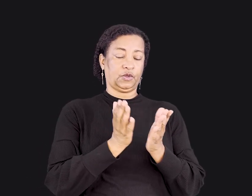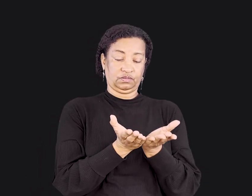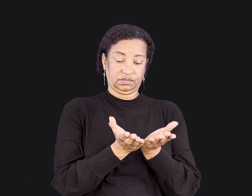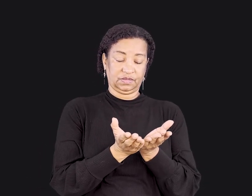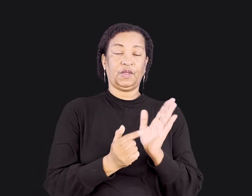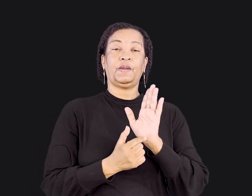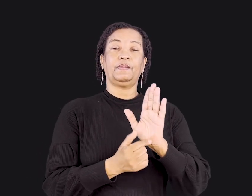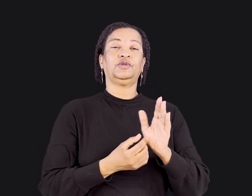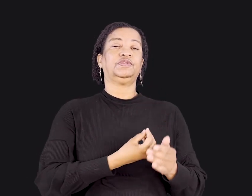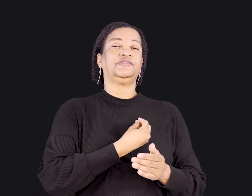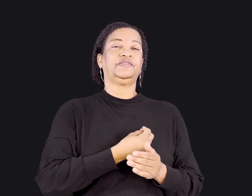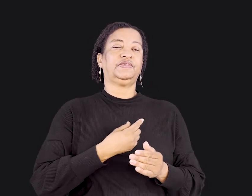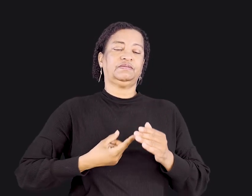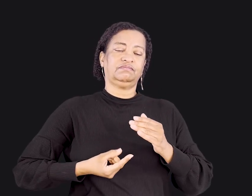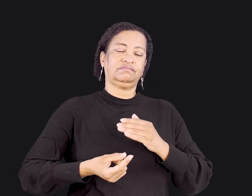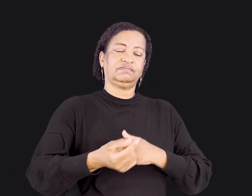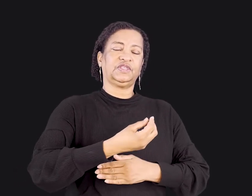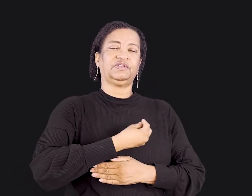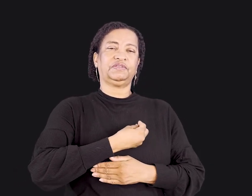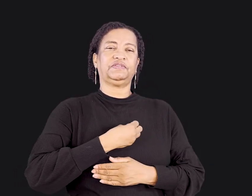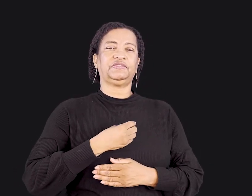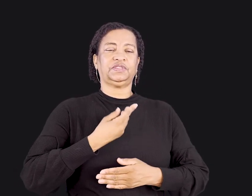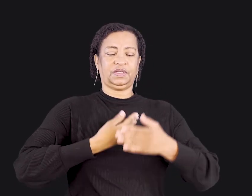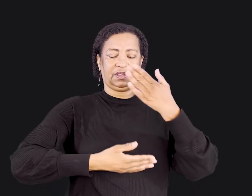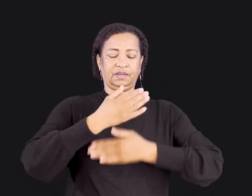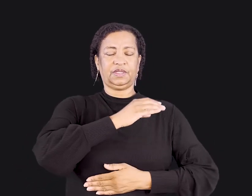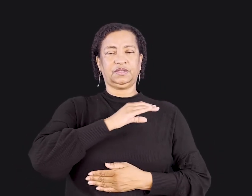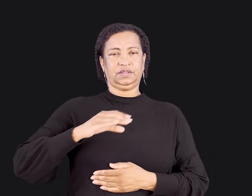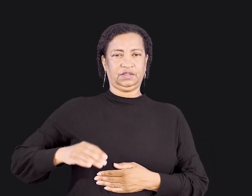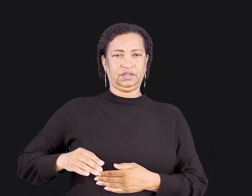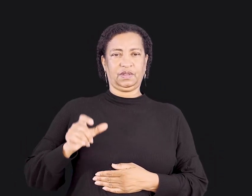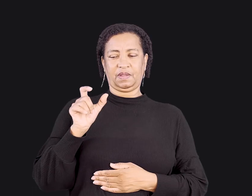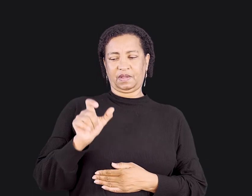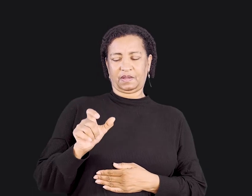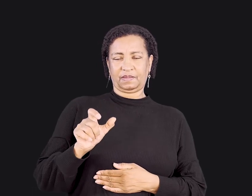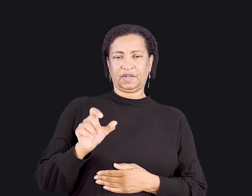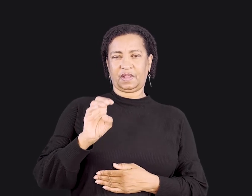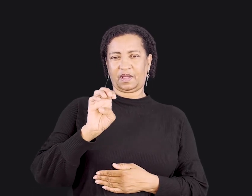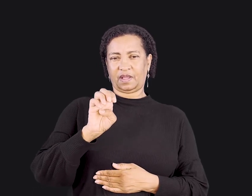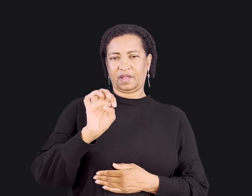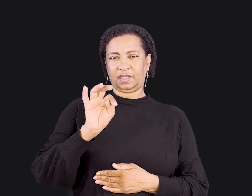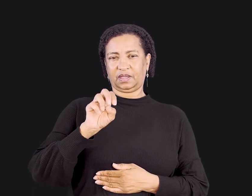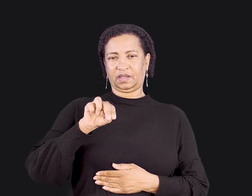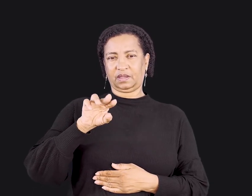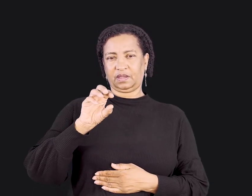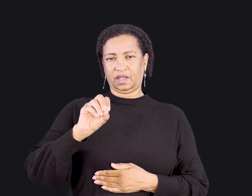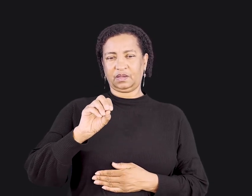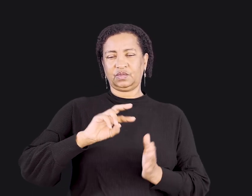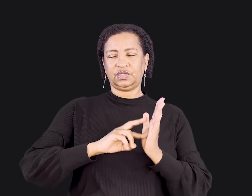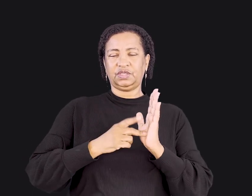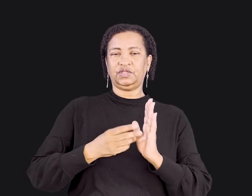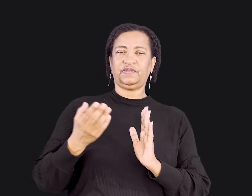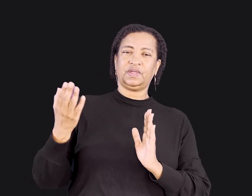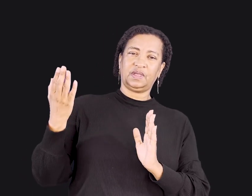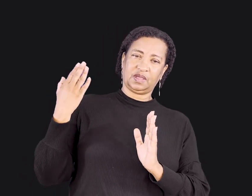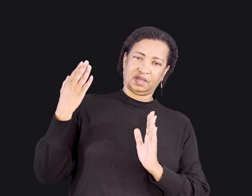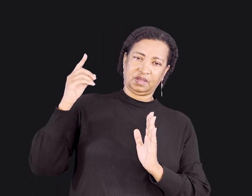Cristo. A palavra eterna significa que era, que é e que sempre será. Pensando assim, como podemos ter